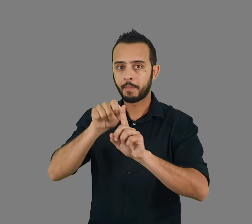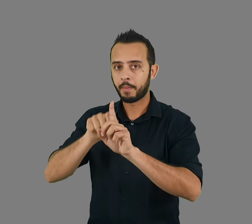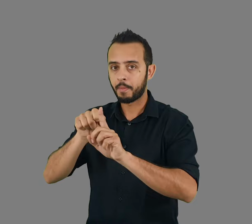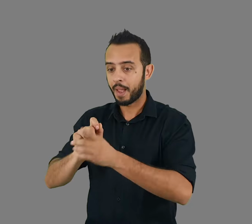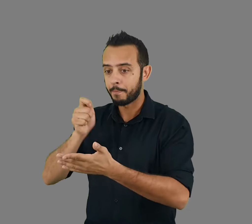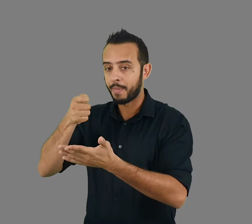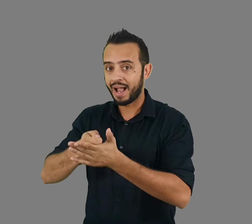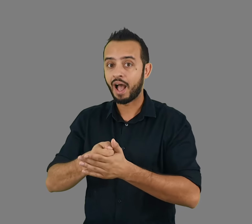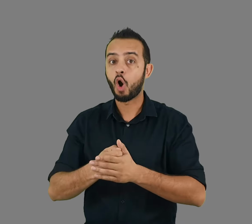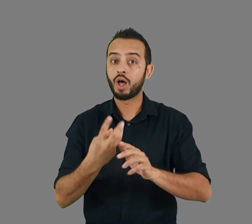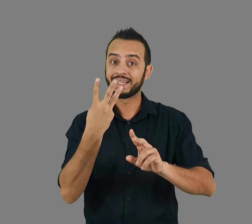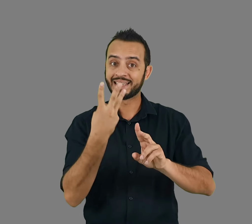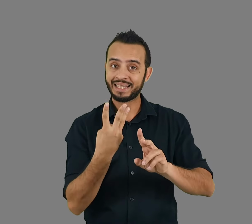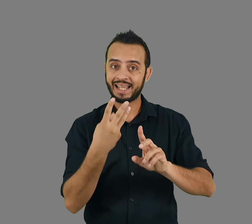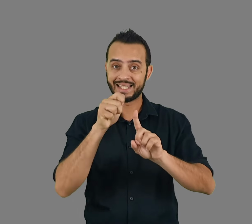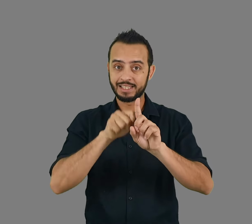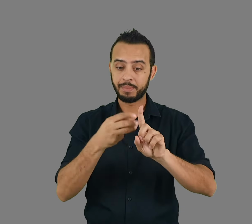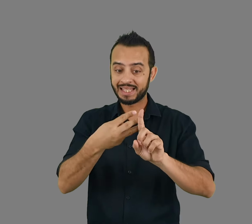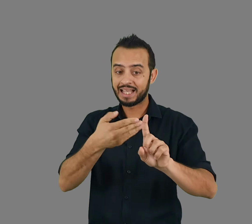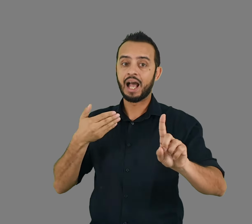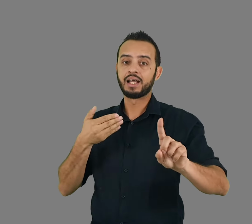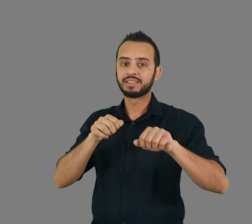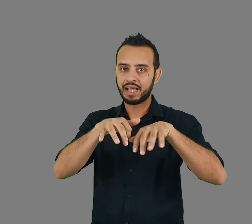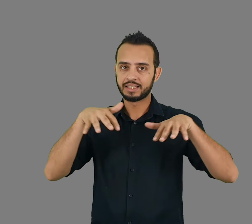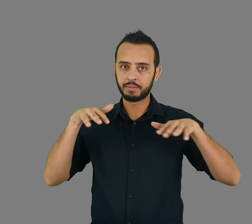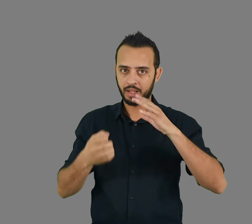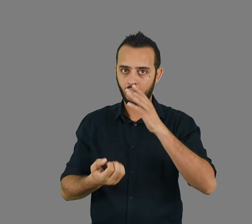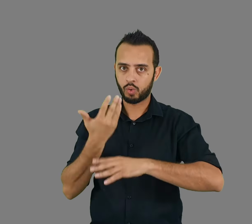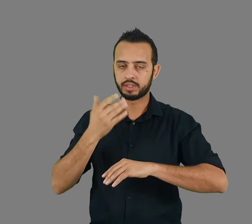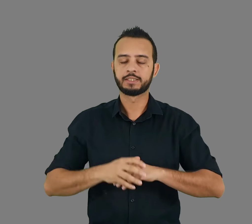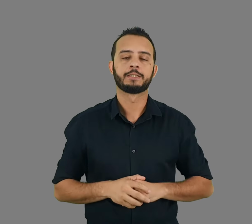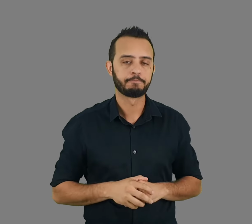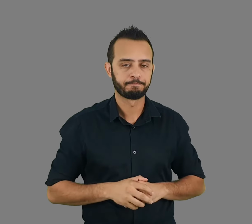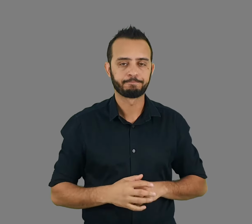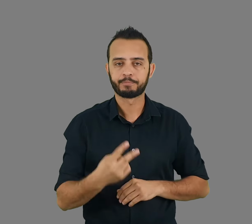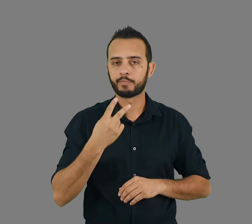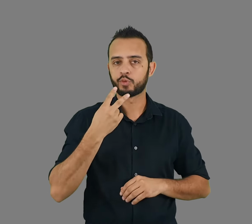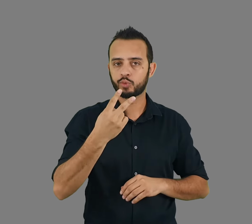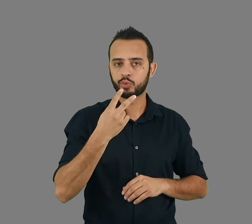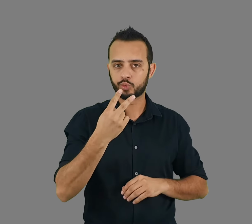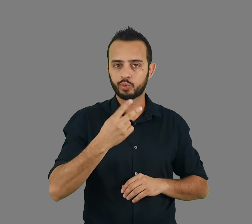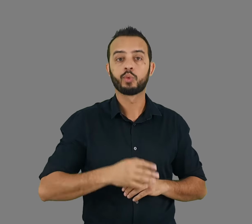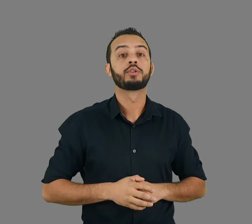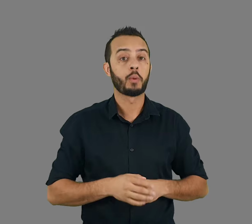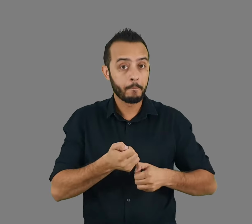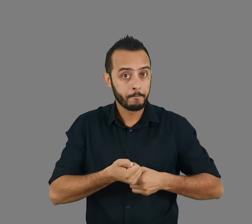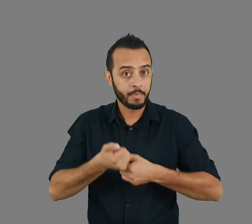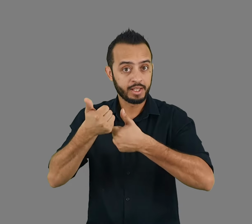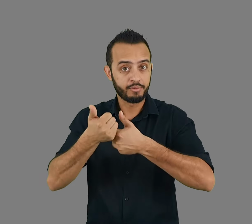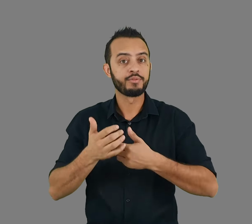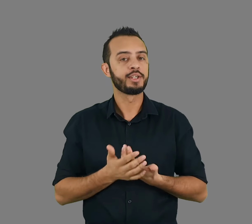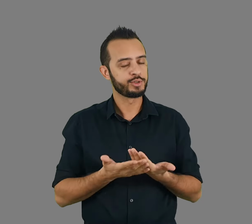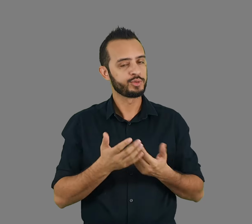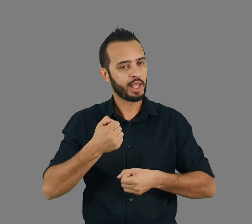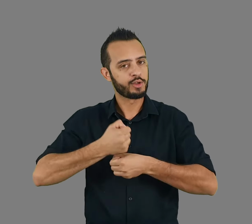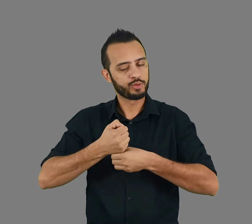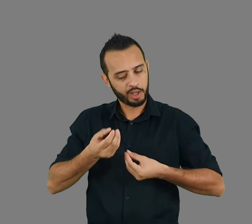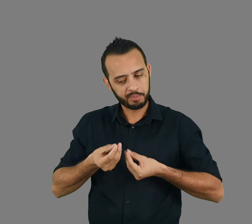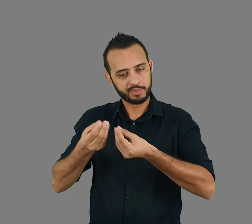3 meses que antecedem a Assembleia. 2. Usufruir dos benefícios oferecidos pela SUCAMP, na forma prevista